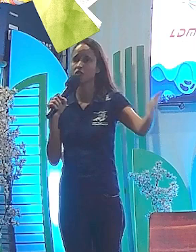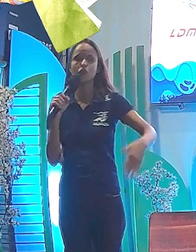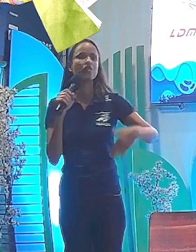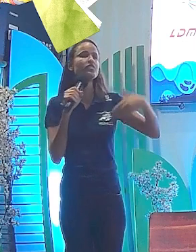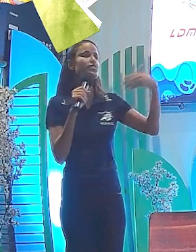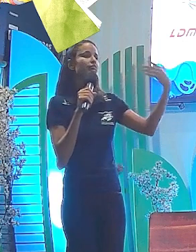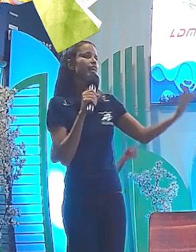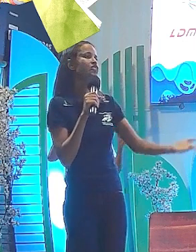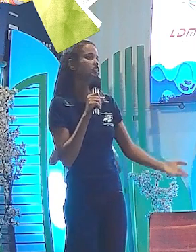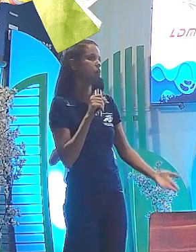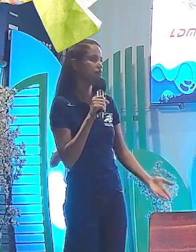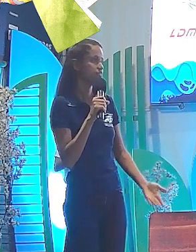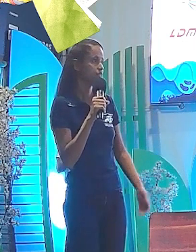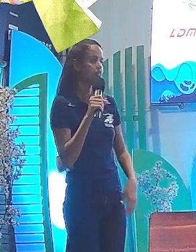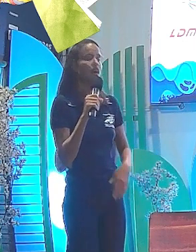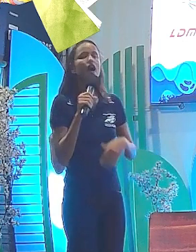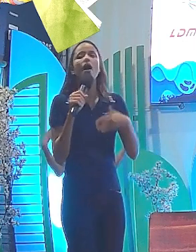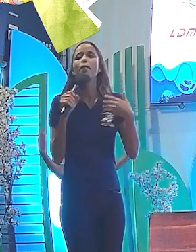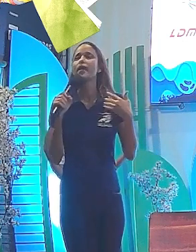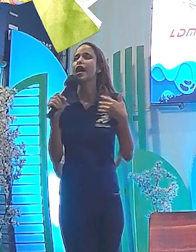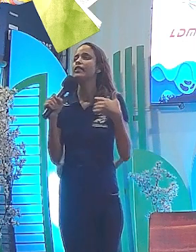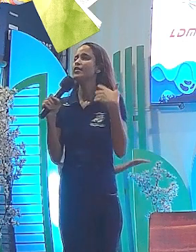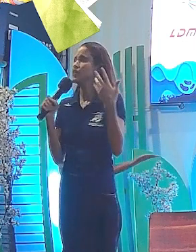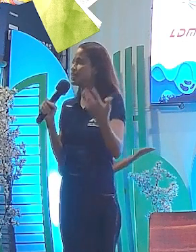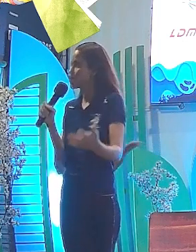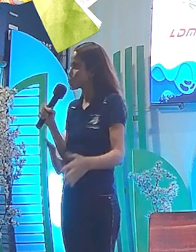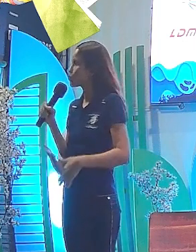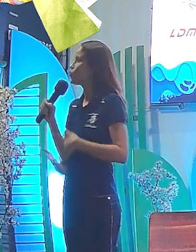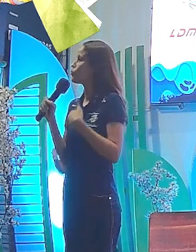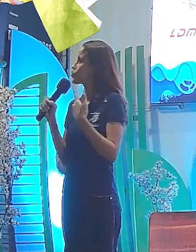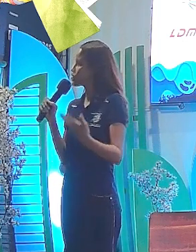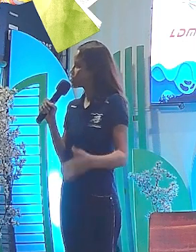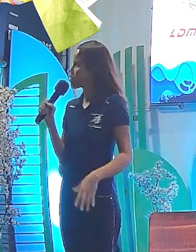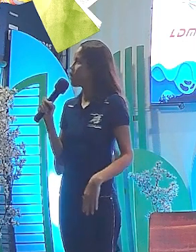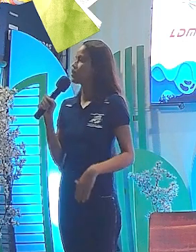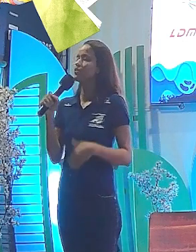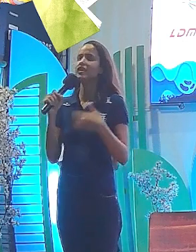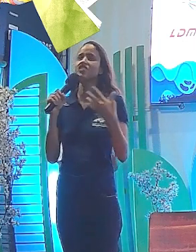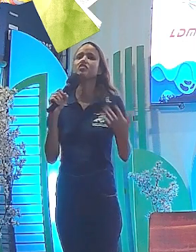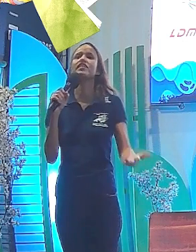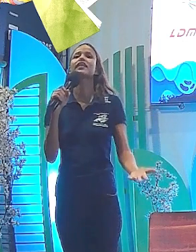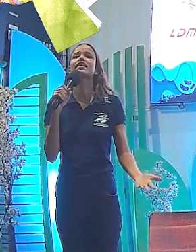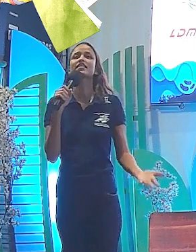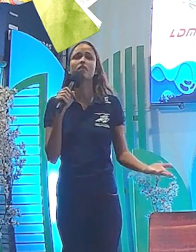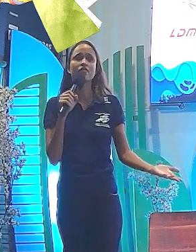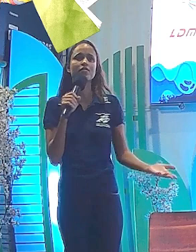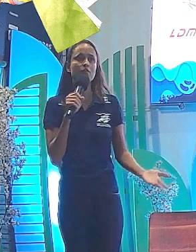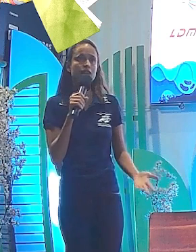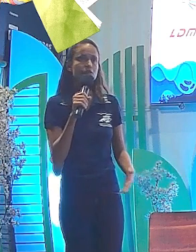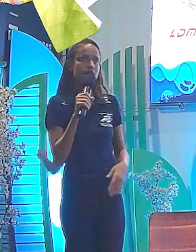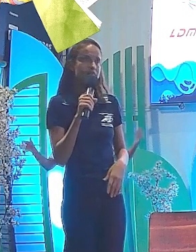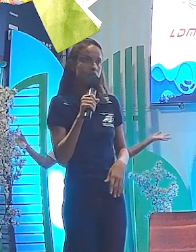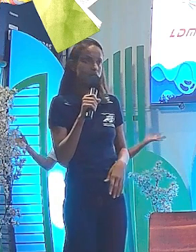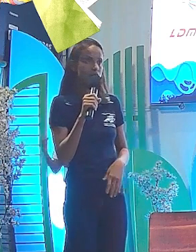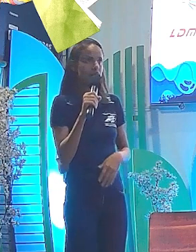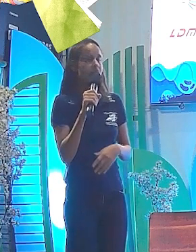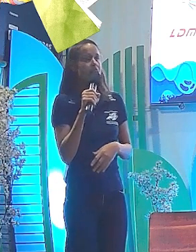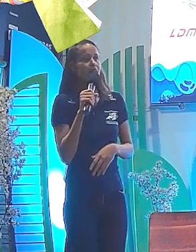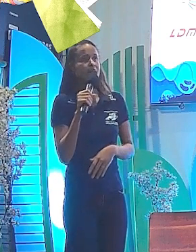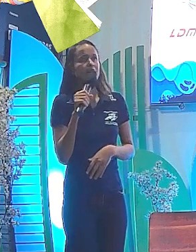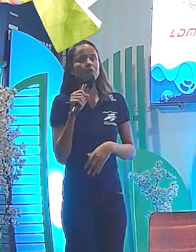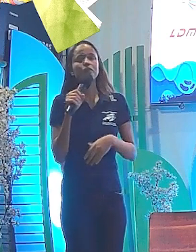professores, diretores, quiserem agendar uma visita para trazerem seus grupos, suas escolas, a gente vai estar de braços abertos para